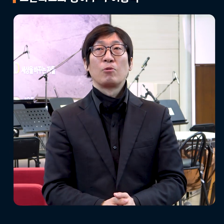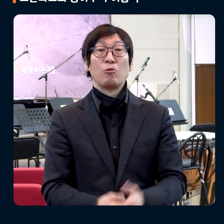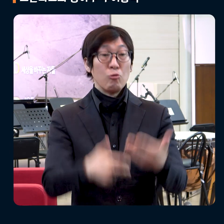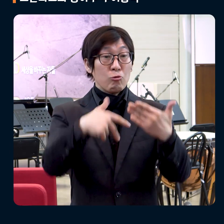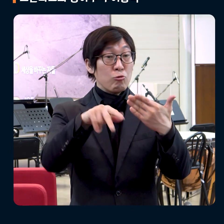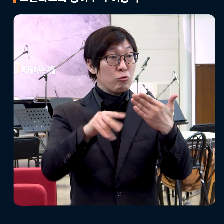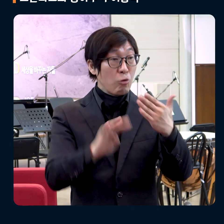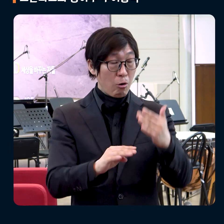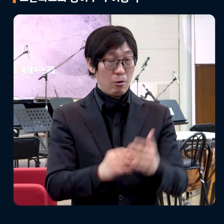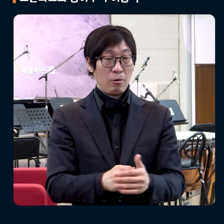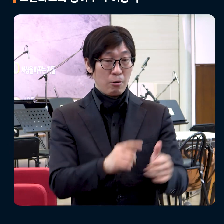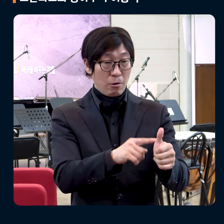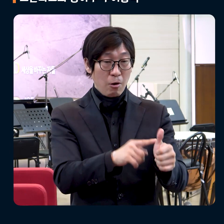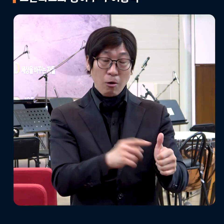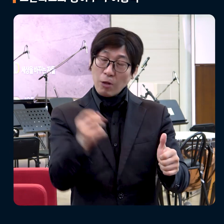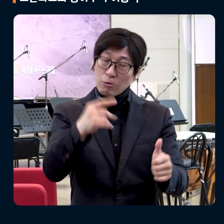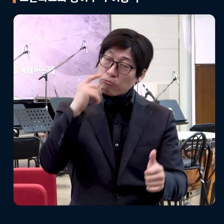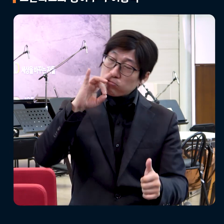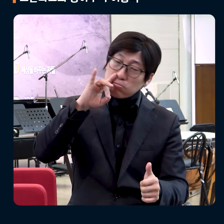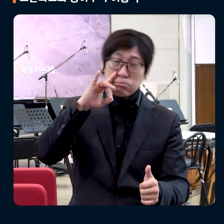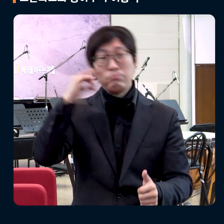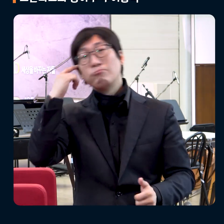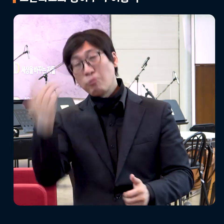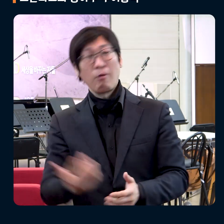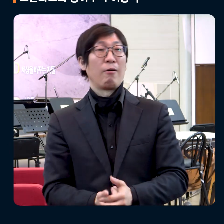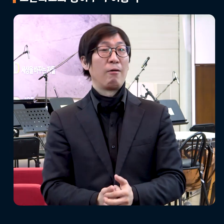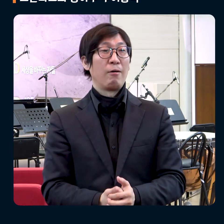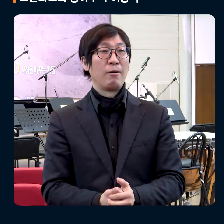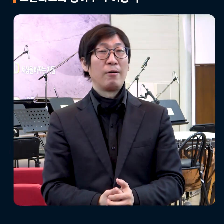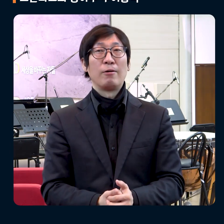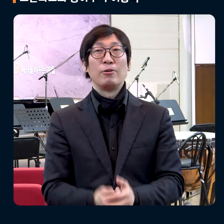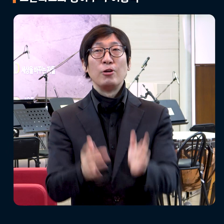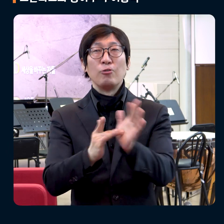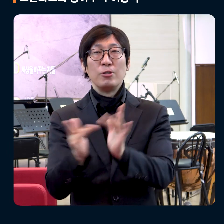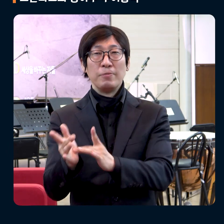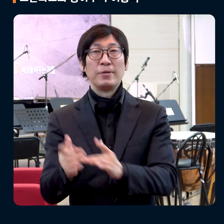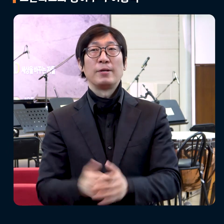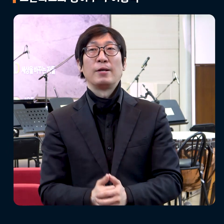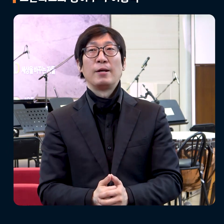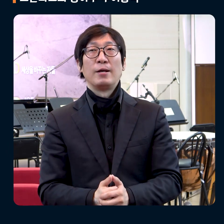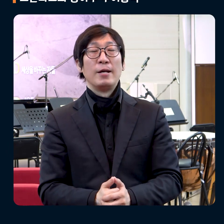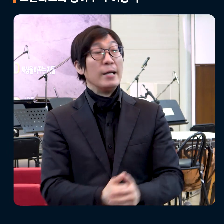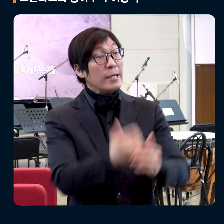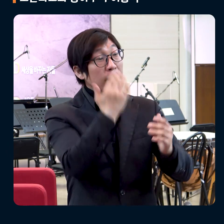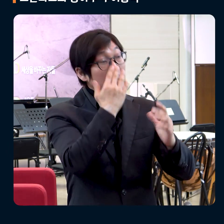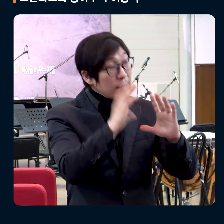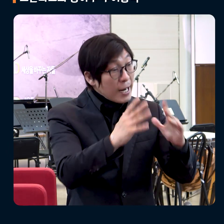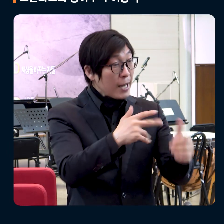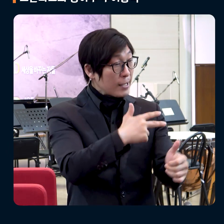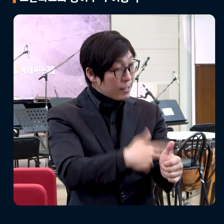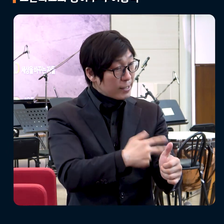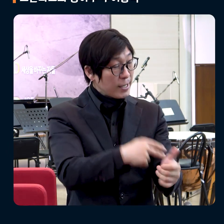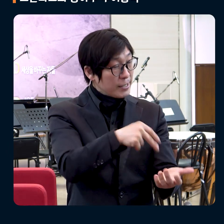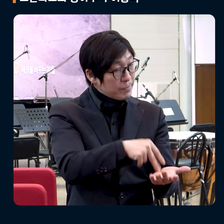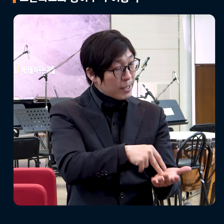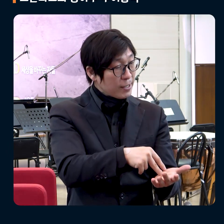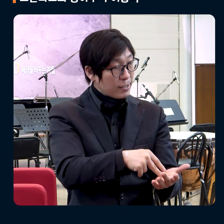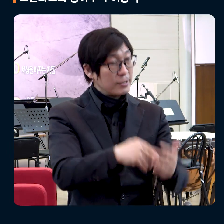9절에서 어떻게 그런 일이 있을 수 있습니까? 또 묻습니다. 그러자 예수님께서 너는 이스라엘의 선생으로서 그것을